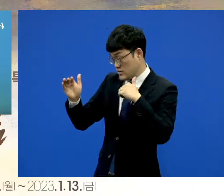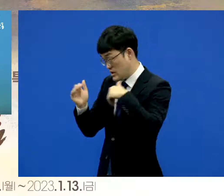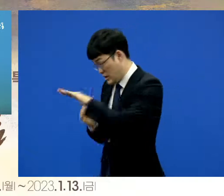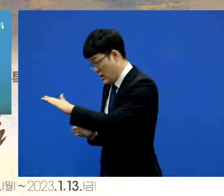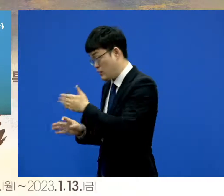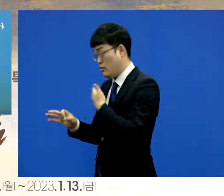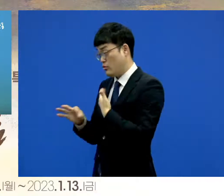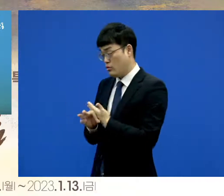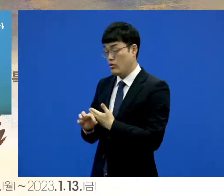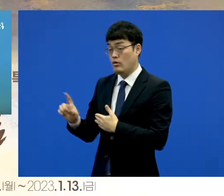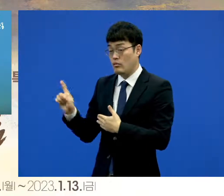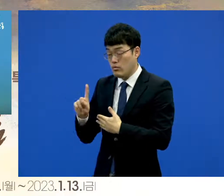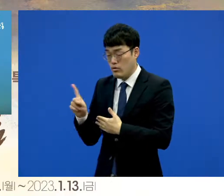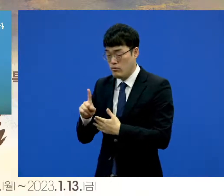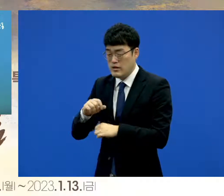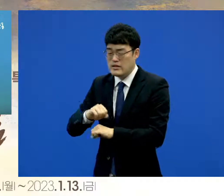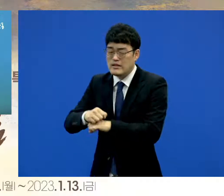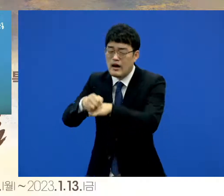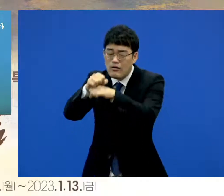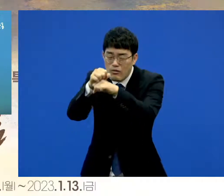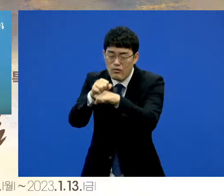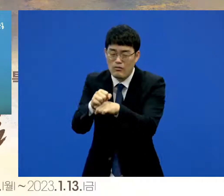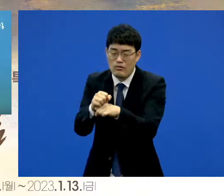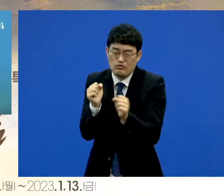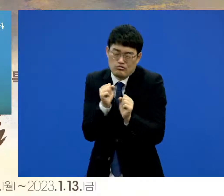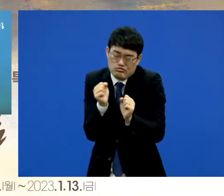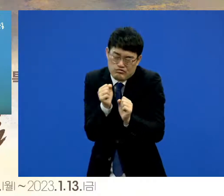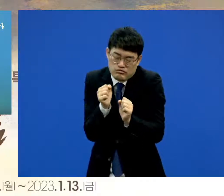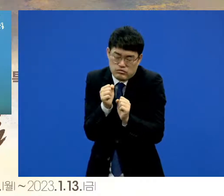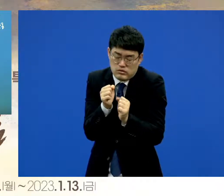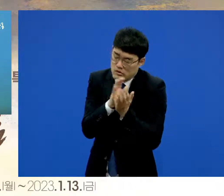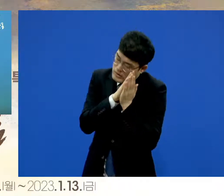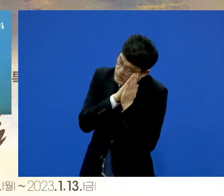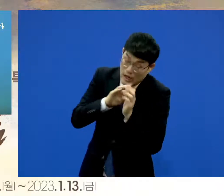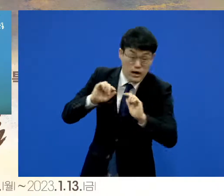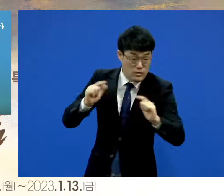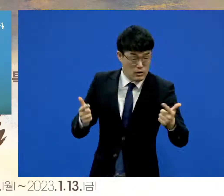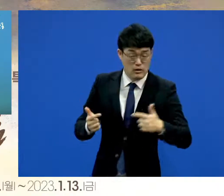기다리고 있습니다. 냉장고를 여는 정도가 아니라 먹고 싶은 대로 먹을 수가 있습니다.